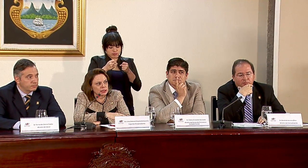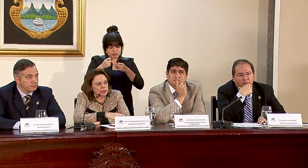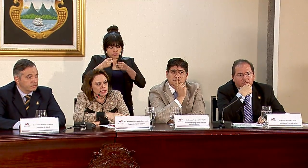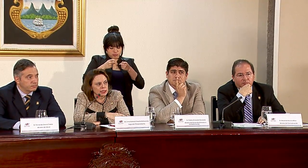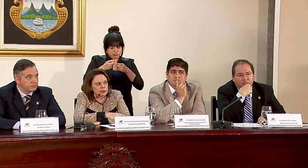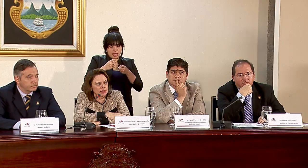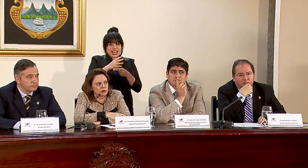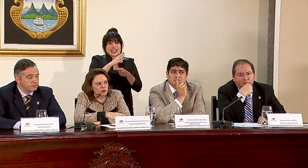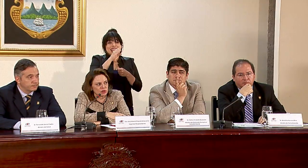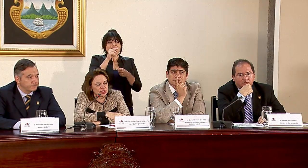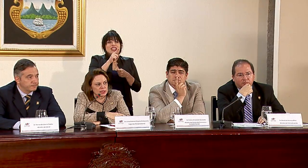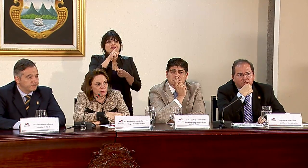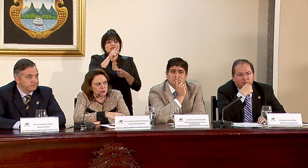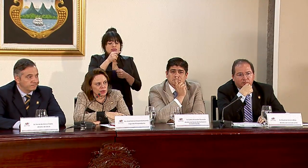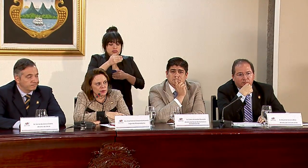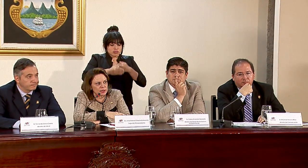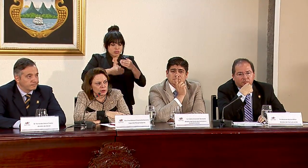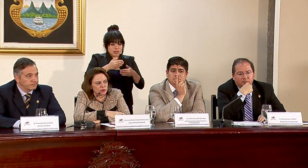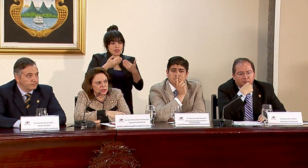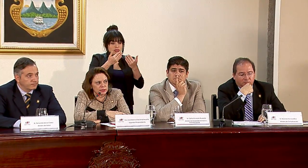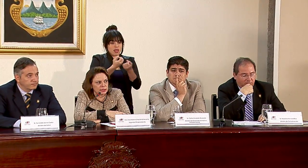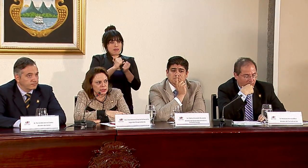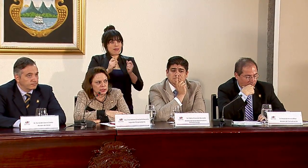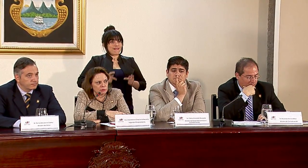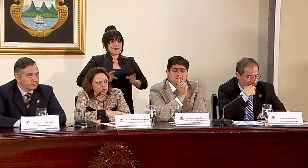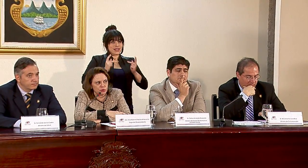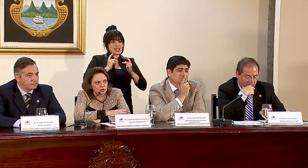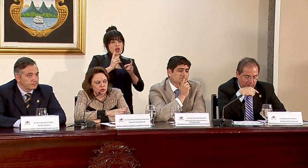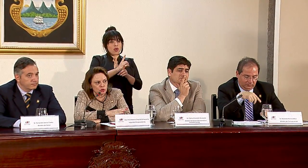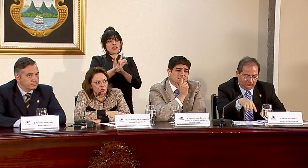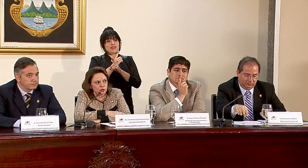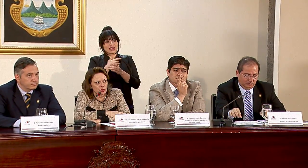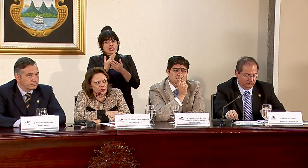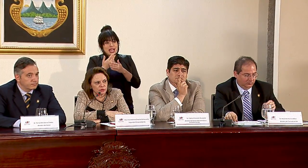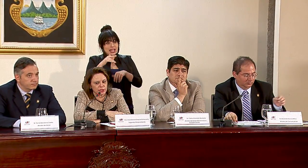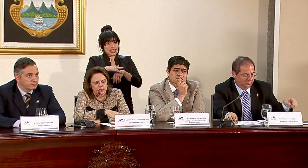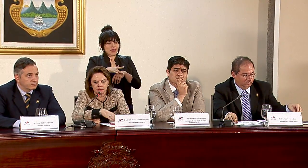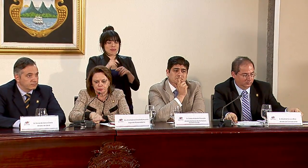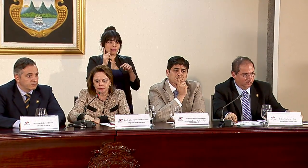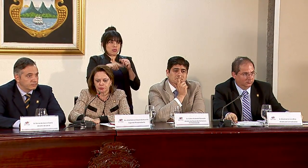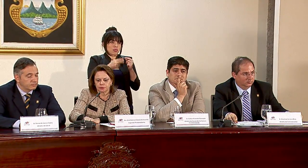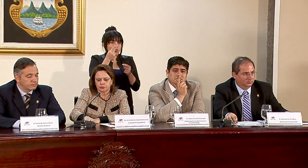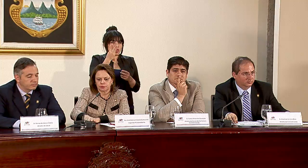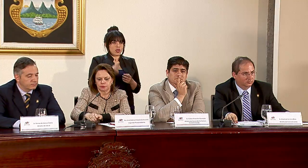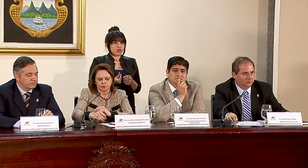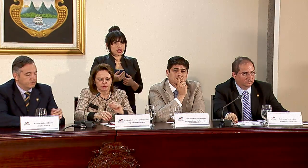realmente el valor de salvar una vida o de atender a tiempo no lo puedo cuantificar.